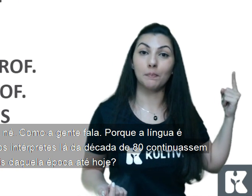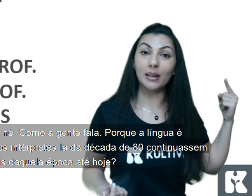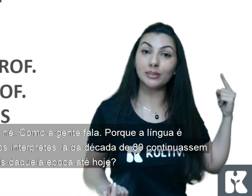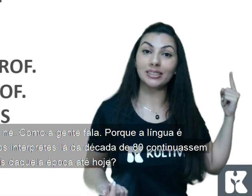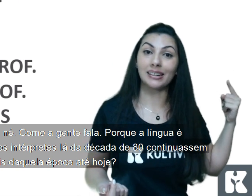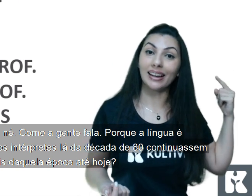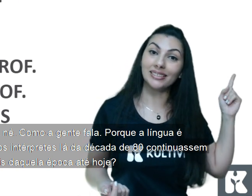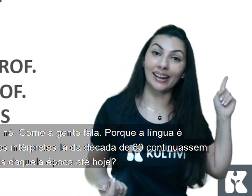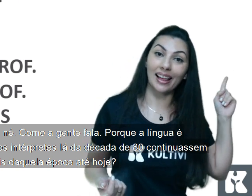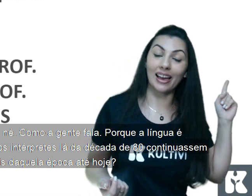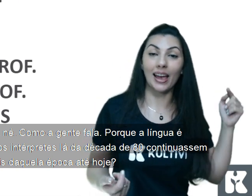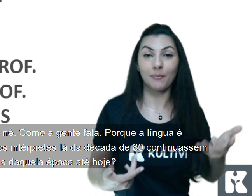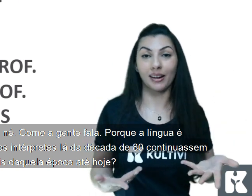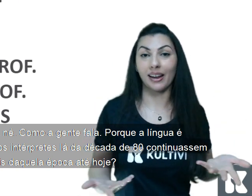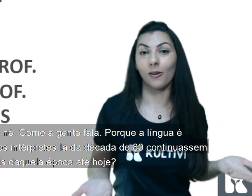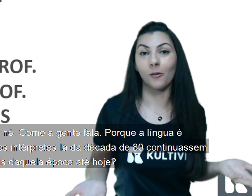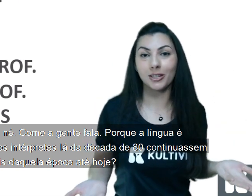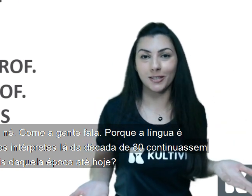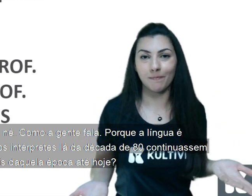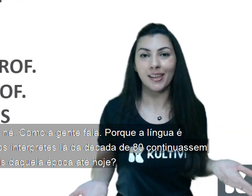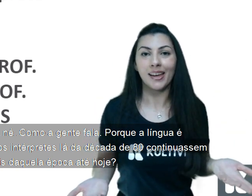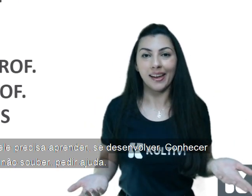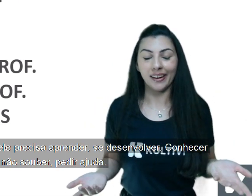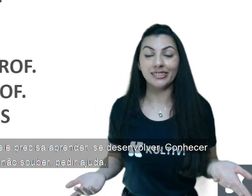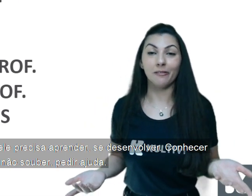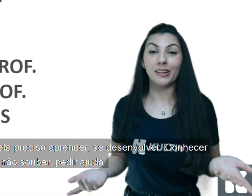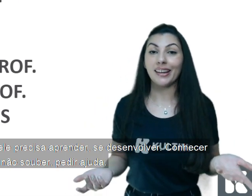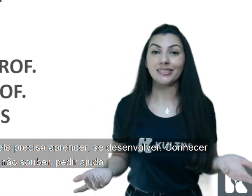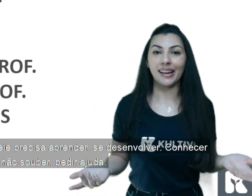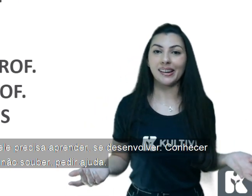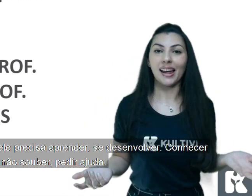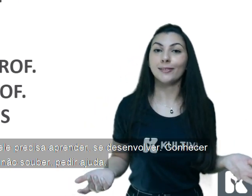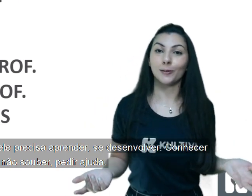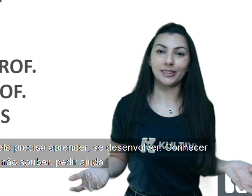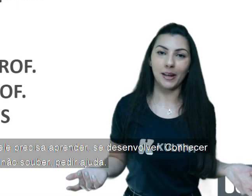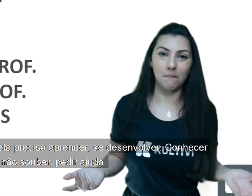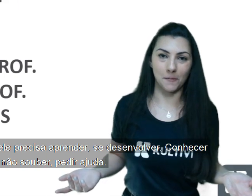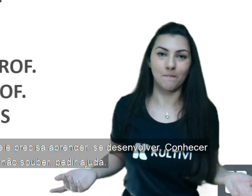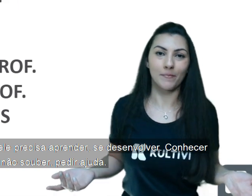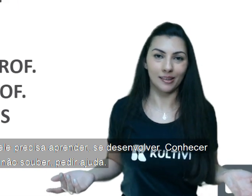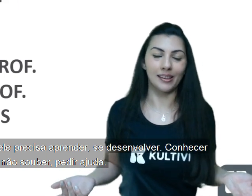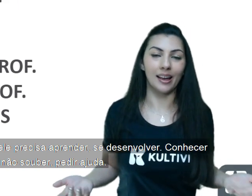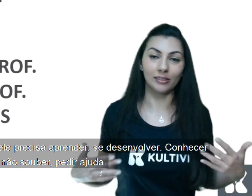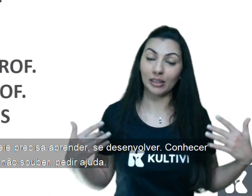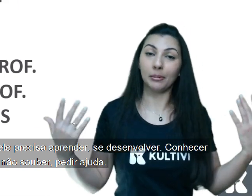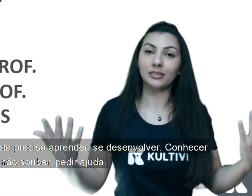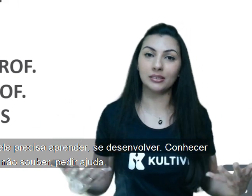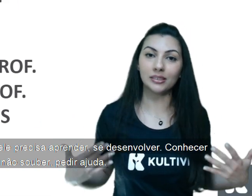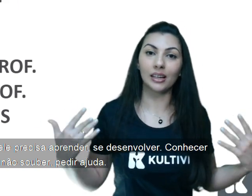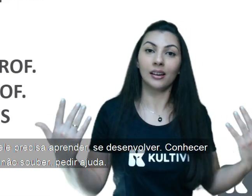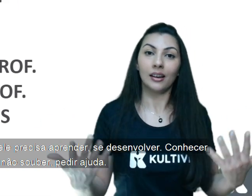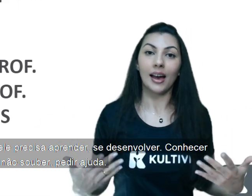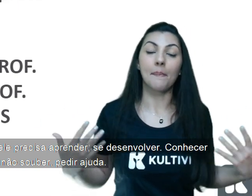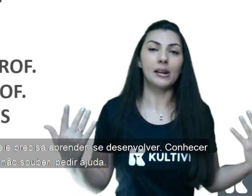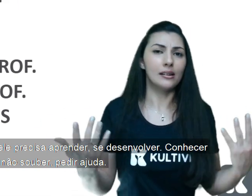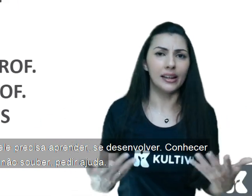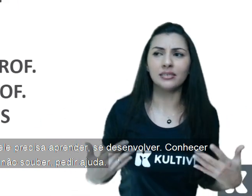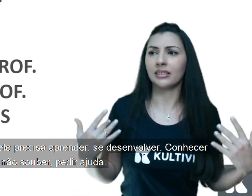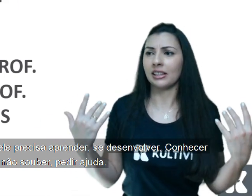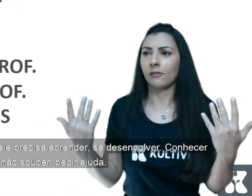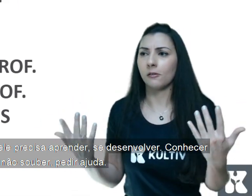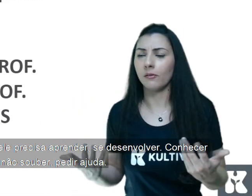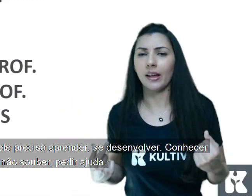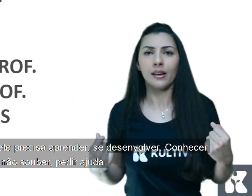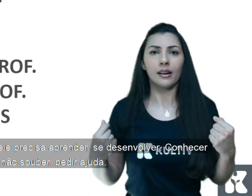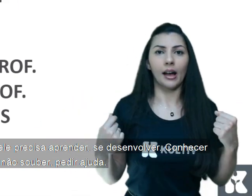usando os mesmos sinais daquela época até hoje? Eles iam ficar estagnados no tempo, né? Então, ele precisa aprender,